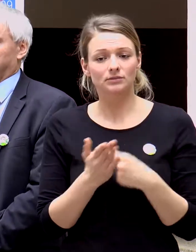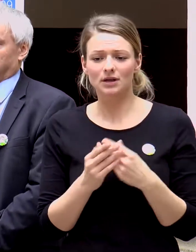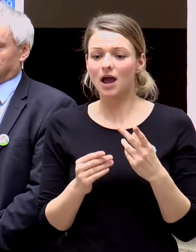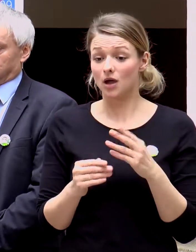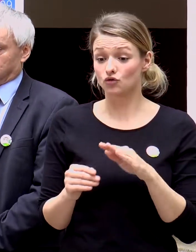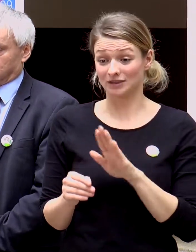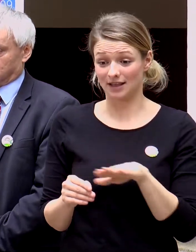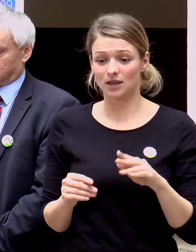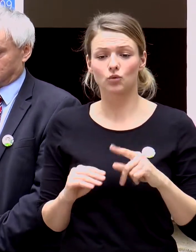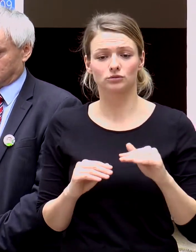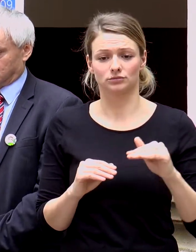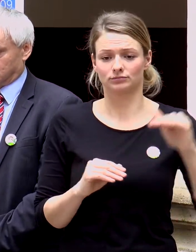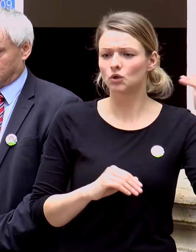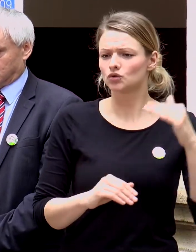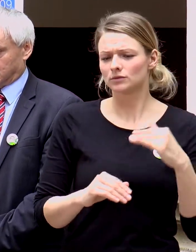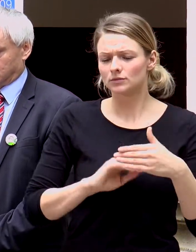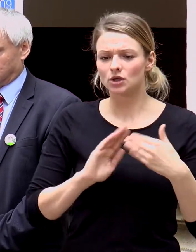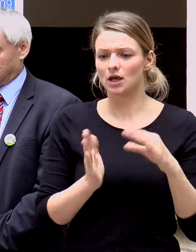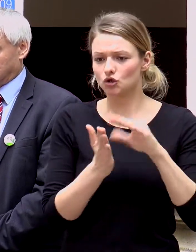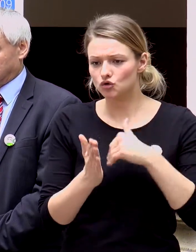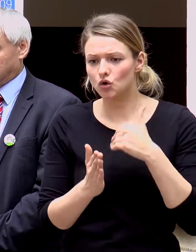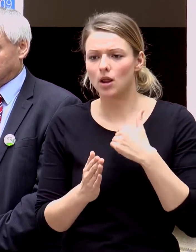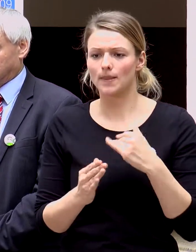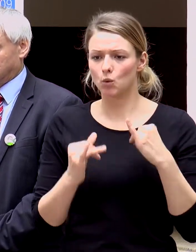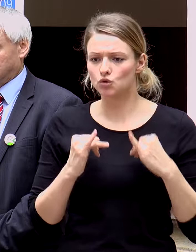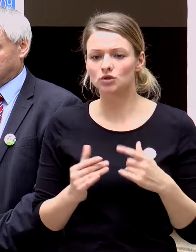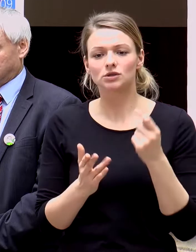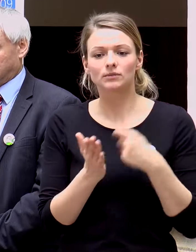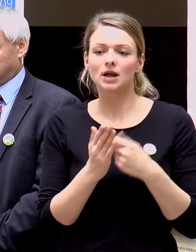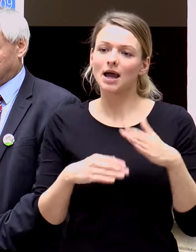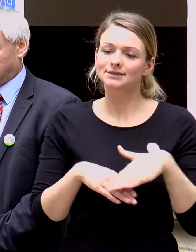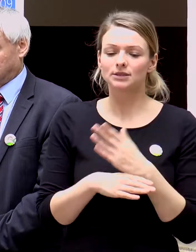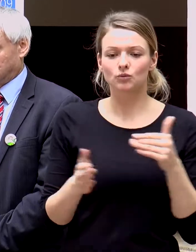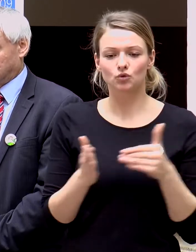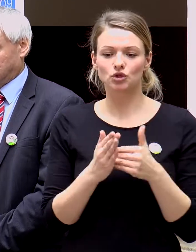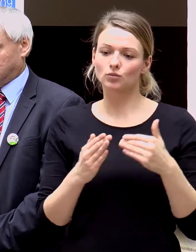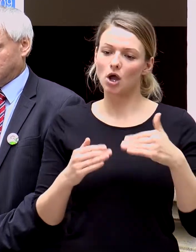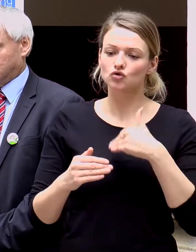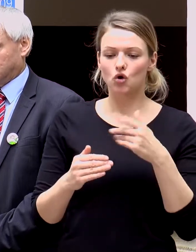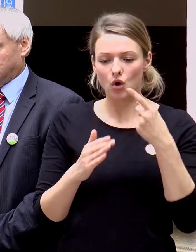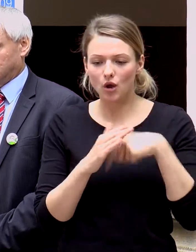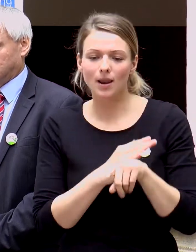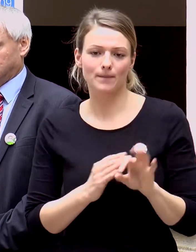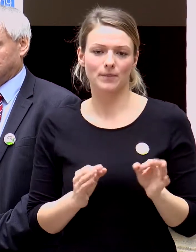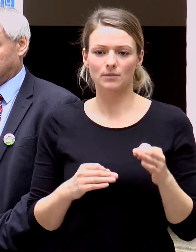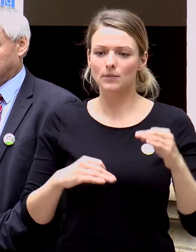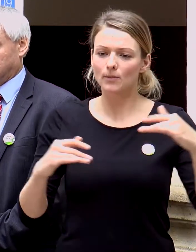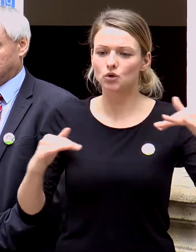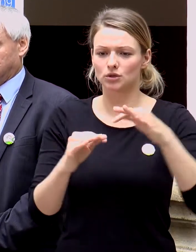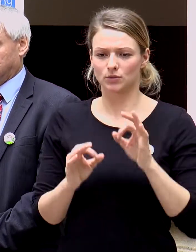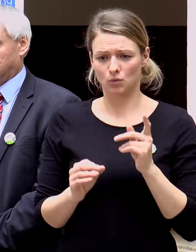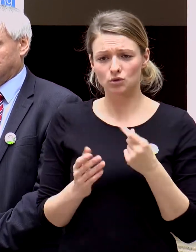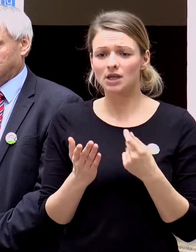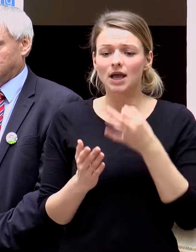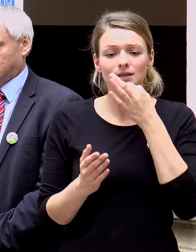dospělí lidé, učňové, středoškoláci, když nemají školu za svou a cítí se tam jako v cizím prostředí, pak reagují